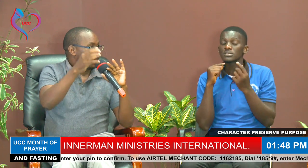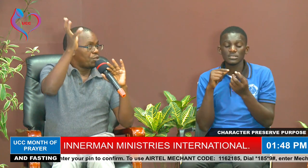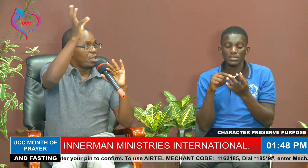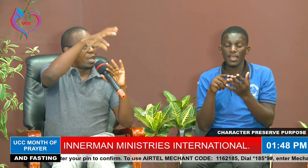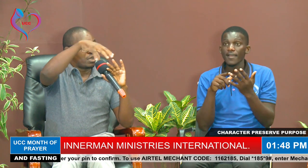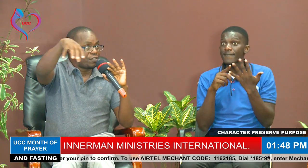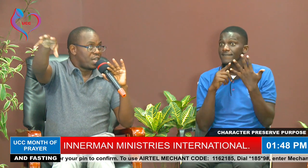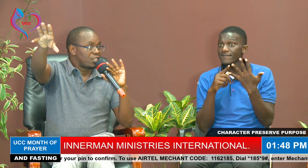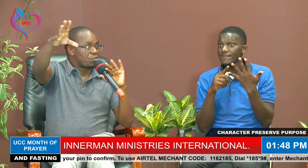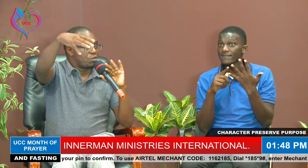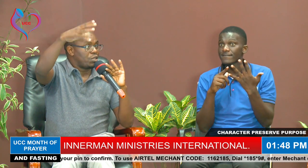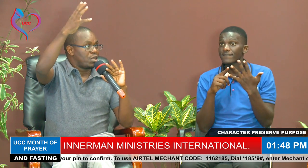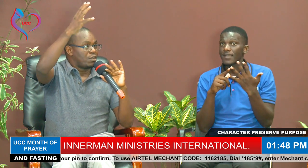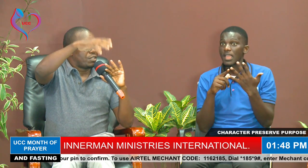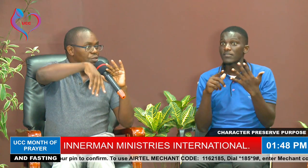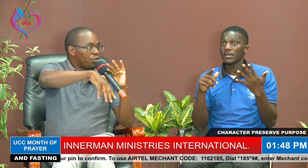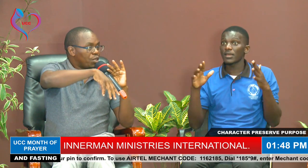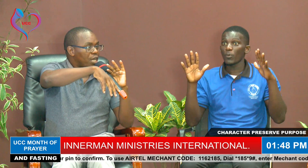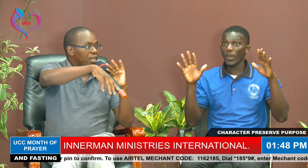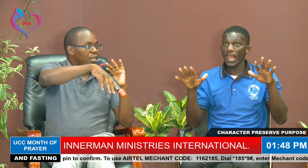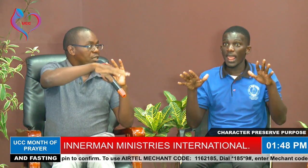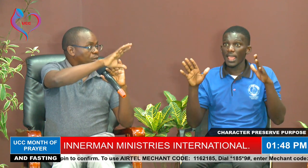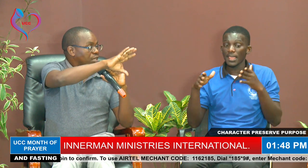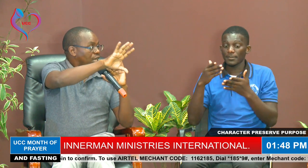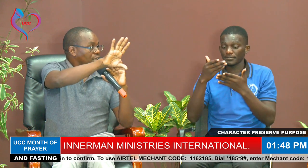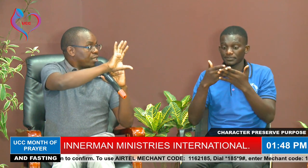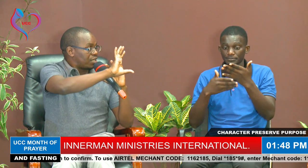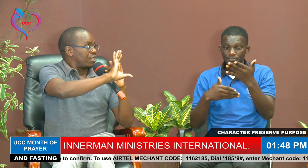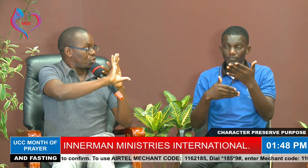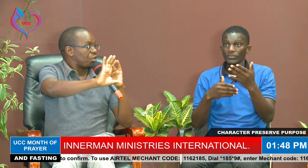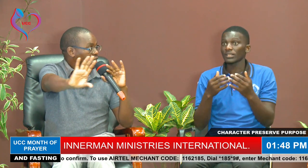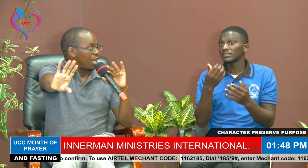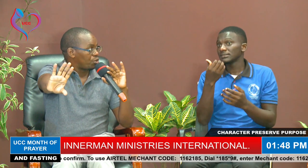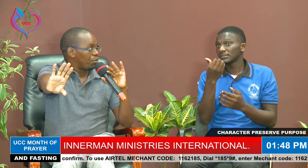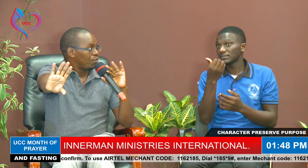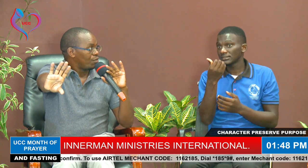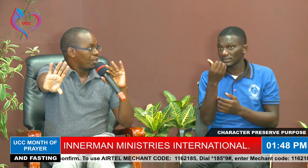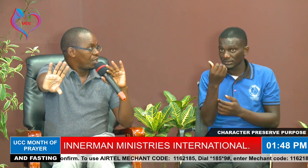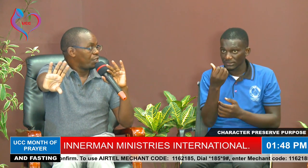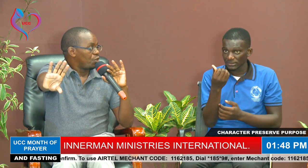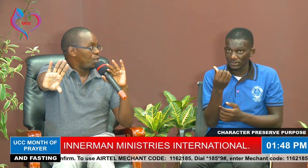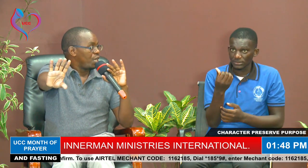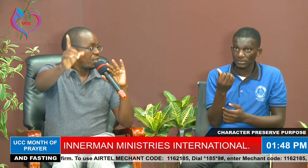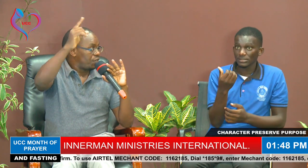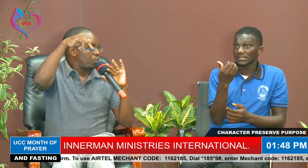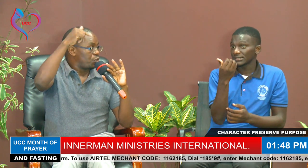yokutano, flying scroll. Vision ya yomukaga, chitabu cha Zakaria, that is the structure ya acho. Zili vision mnana ya zifu na